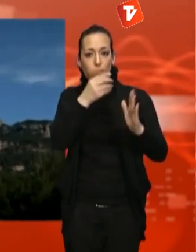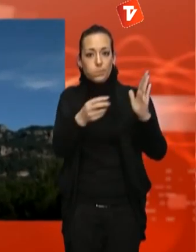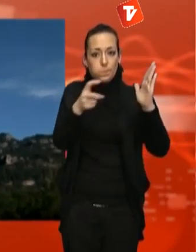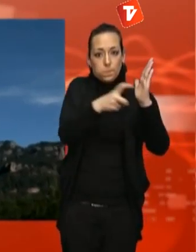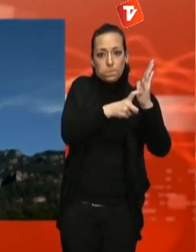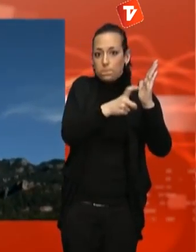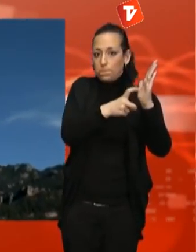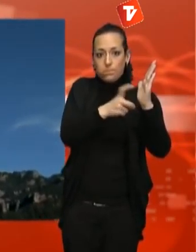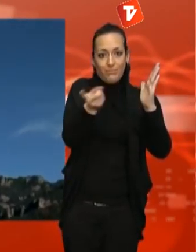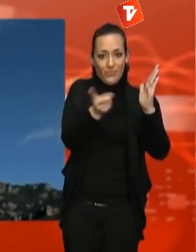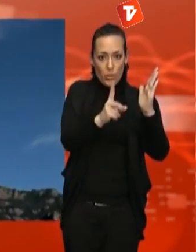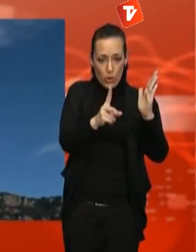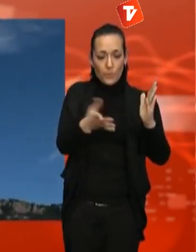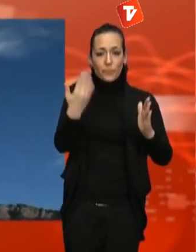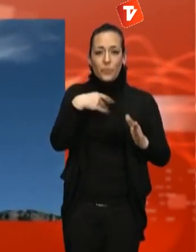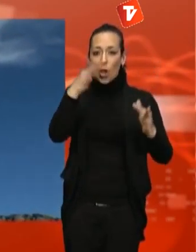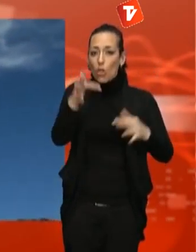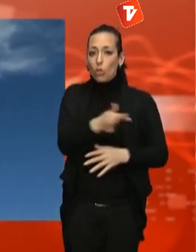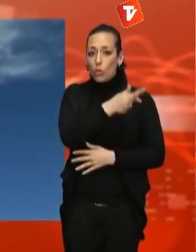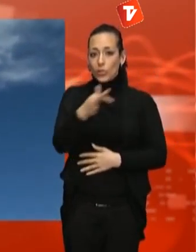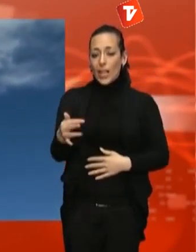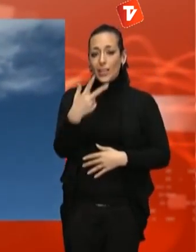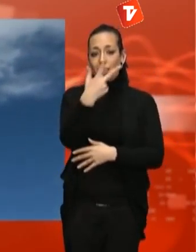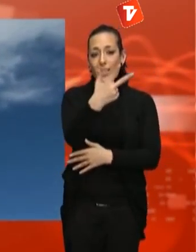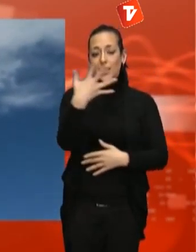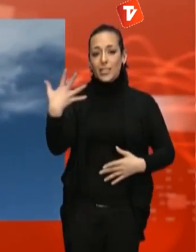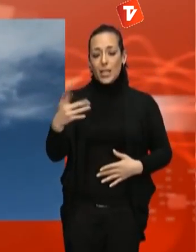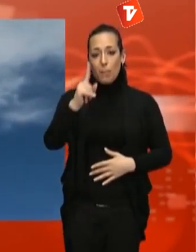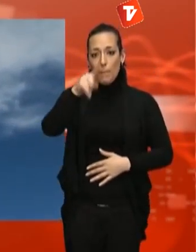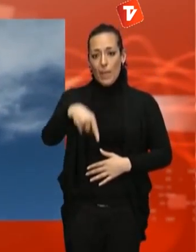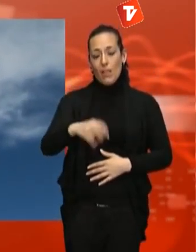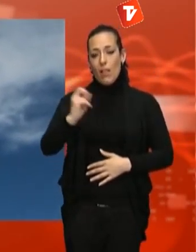aus. L'actuació té un cost de 35.000 euros.